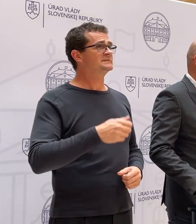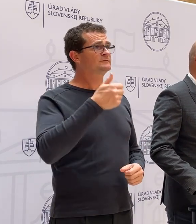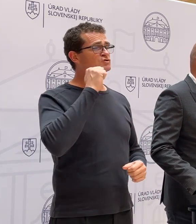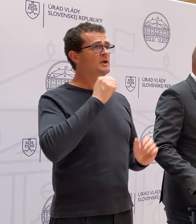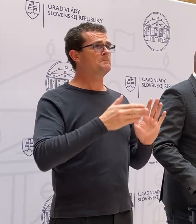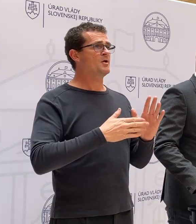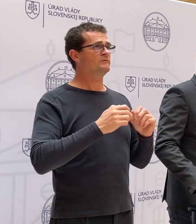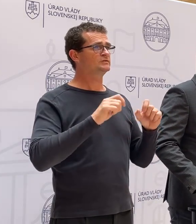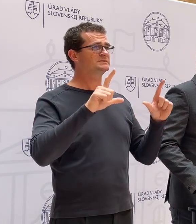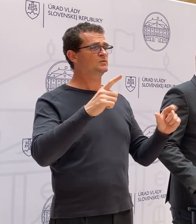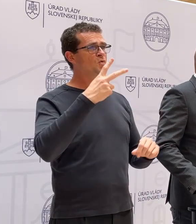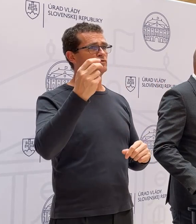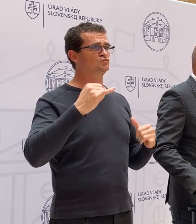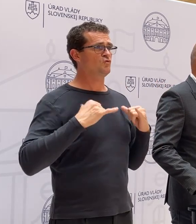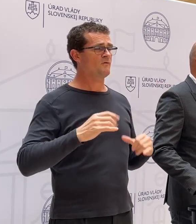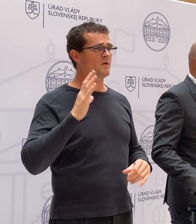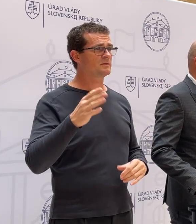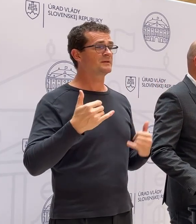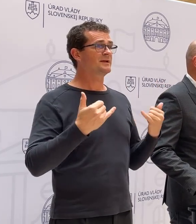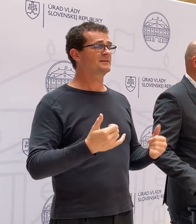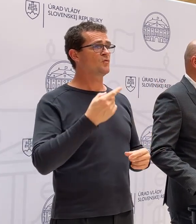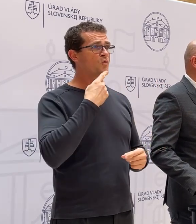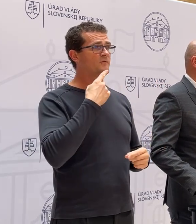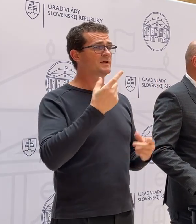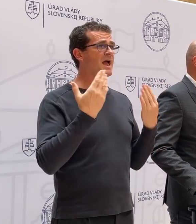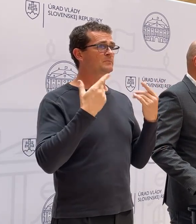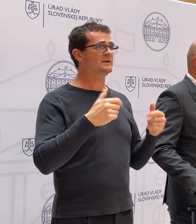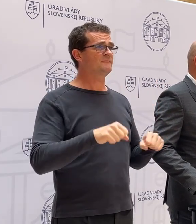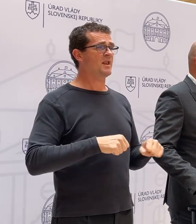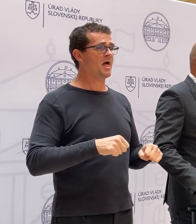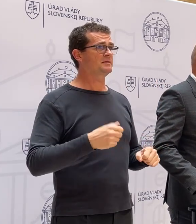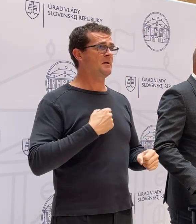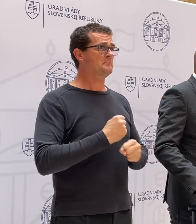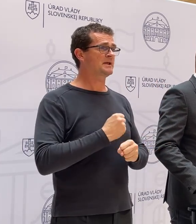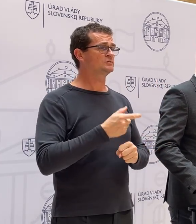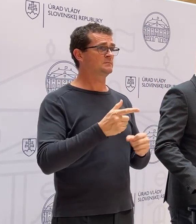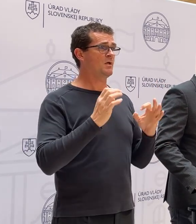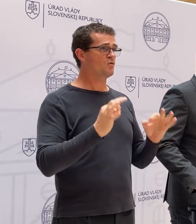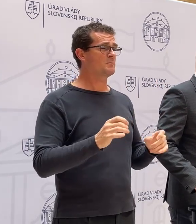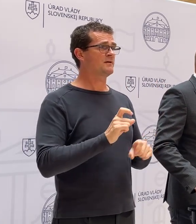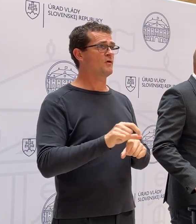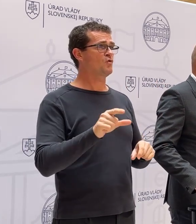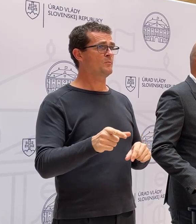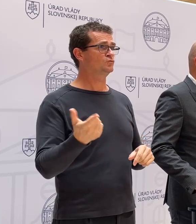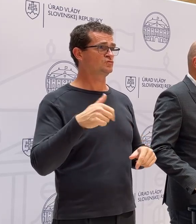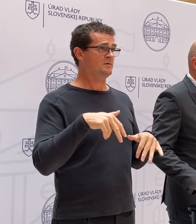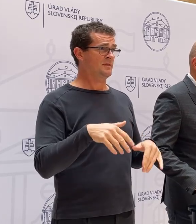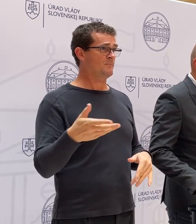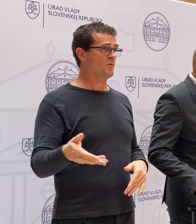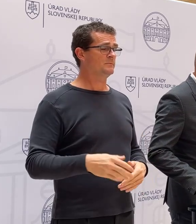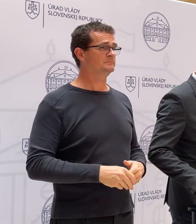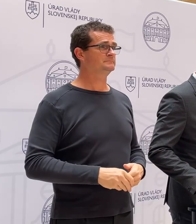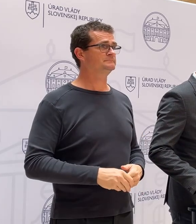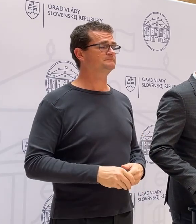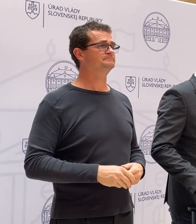Matovič venoval status, odišiel na dovolenku. Dnes hovoríte, že tá atmosféra na vláde bola pracovná, bola dobrá aj kvôli tomu, že tu nebol?